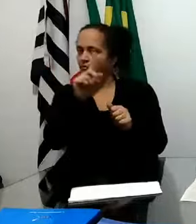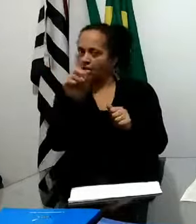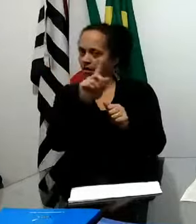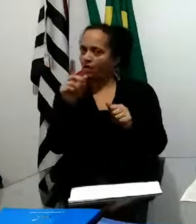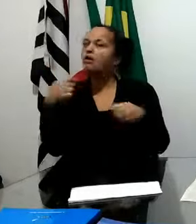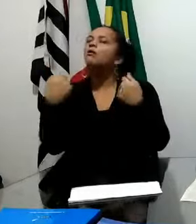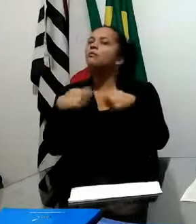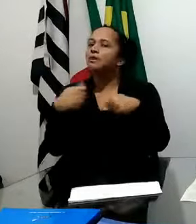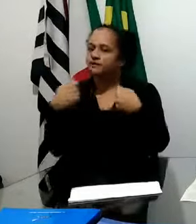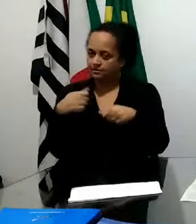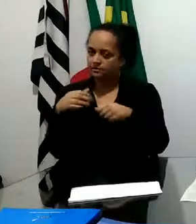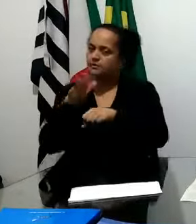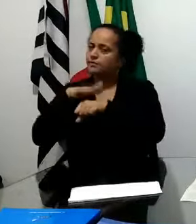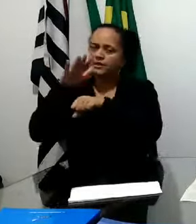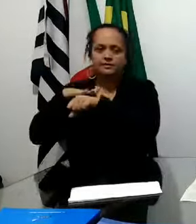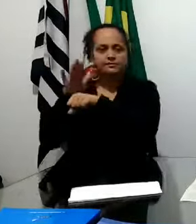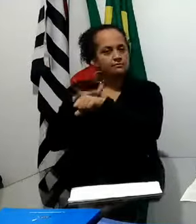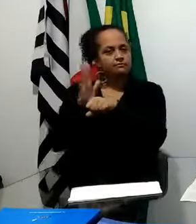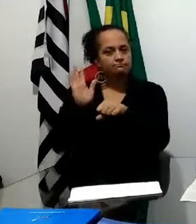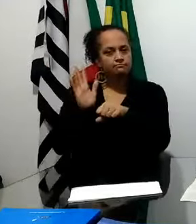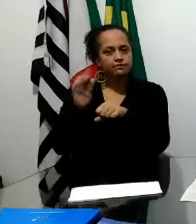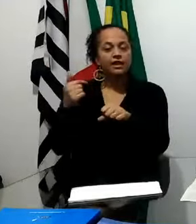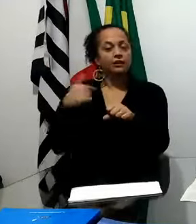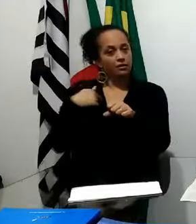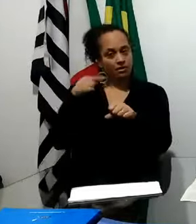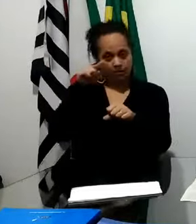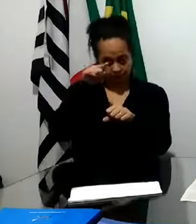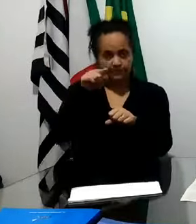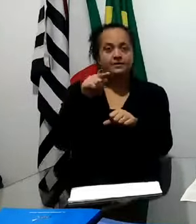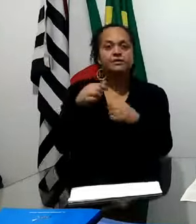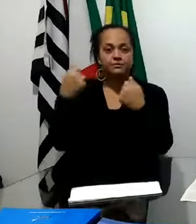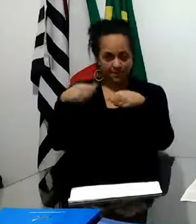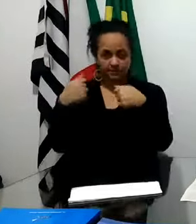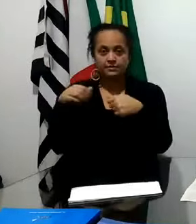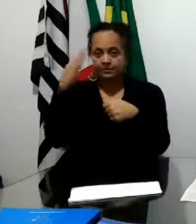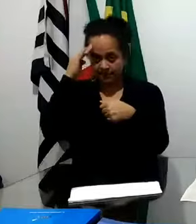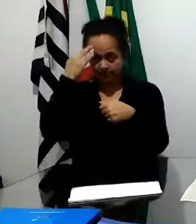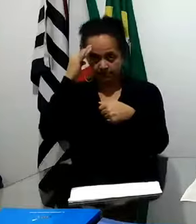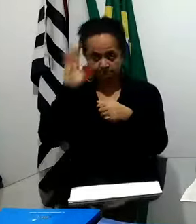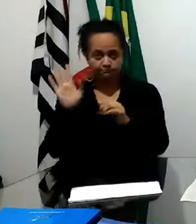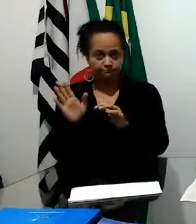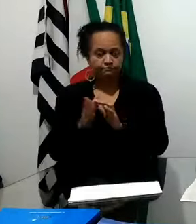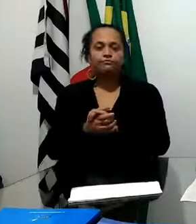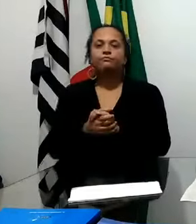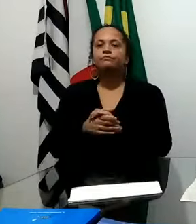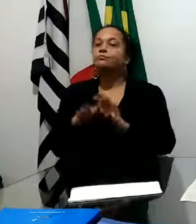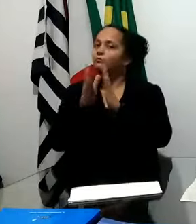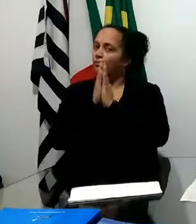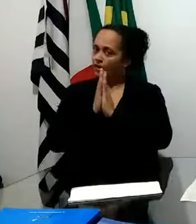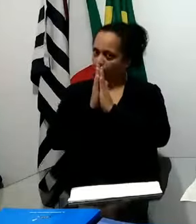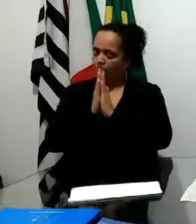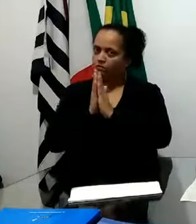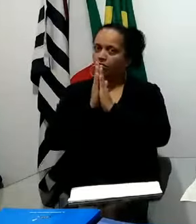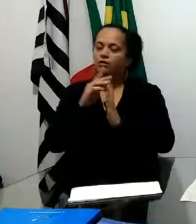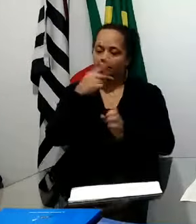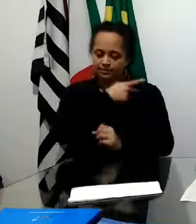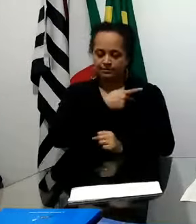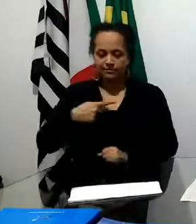maior, existe algo maior e que eu e você estamos envolvidos. Amém? Então, ore pelas autoridades